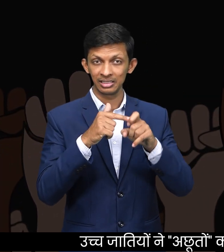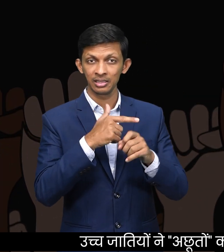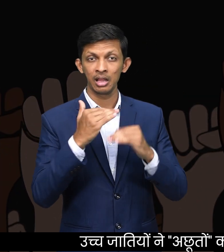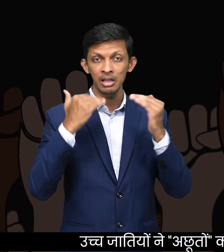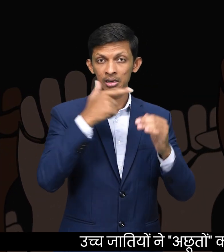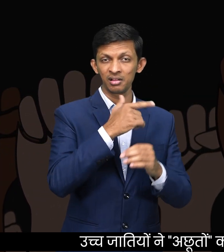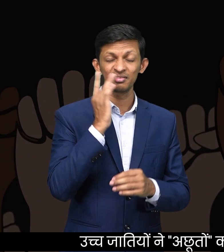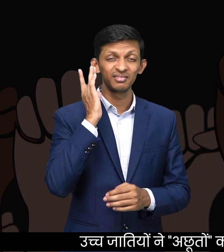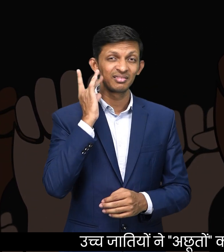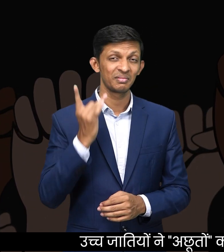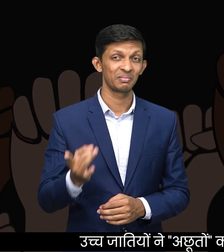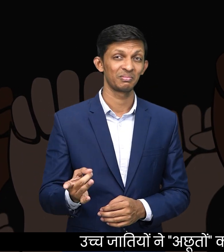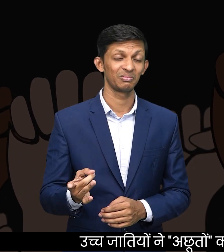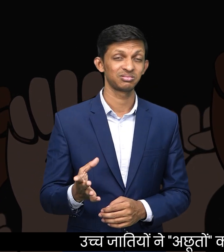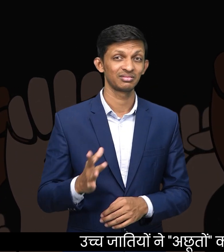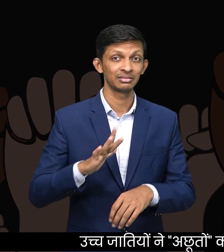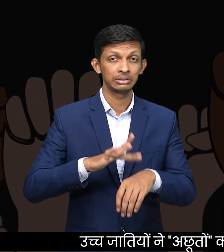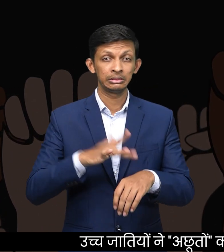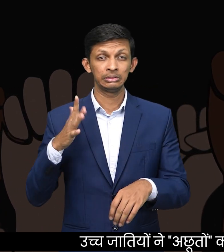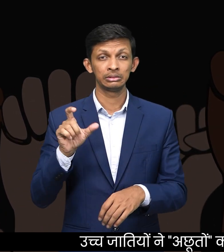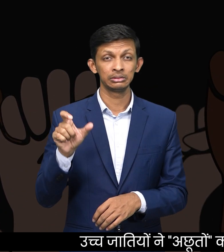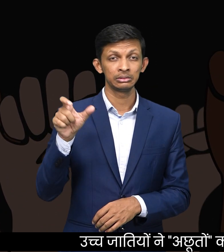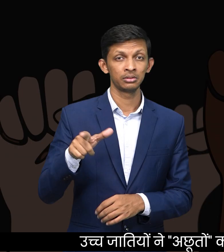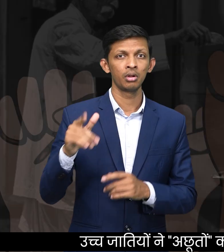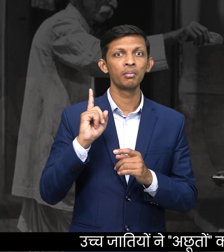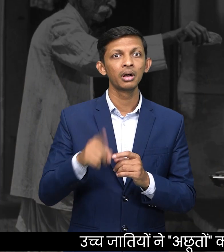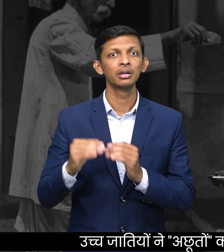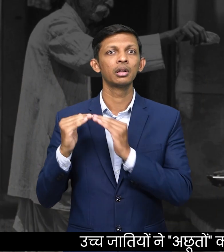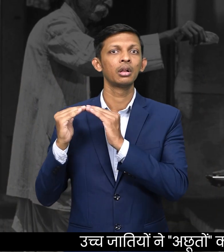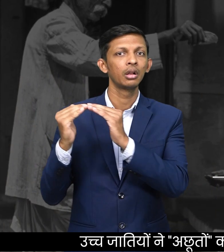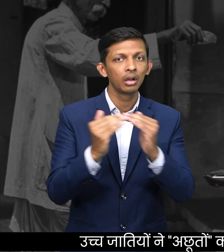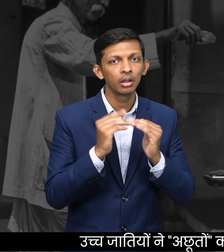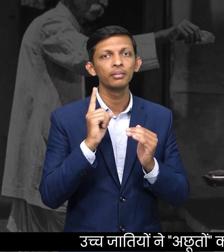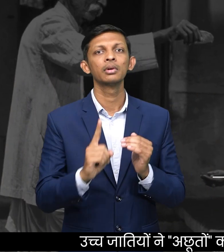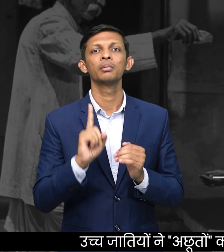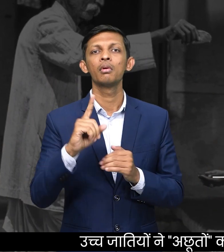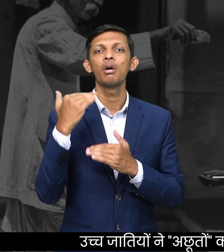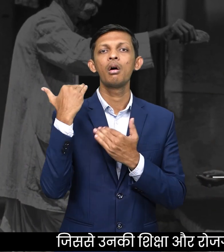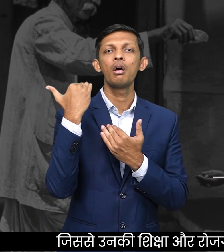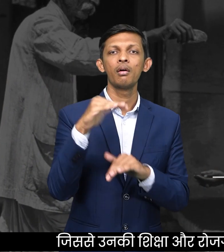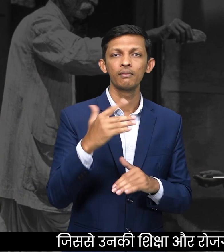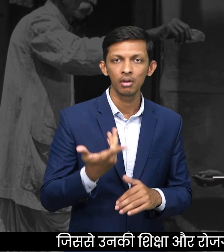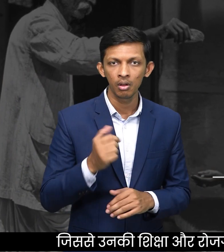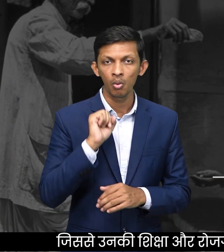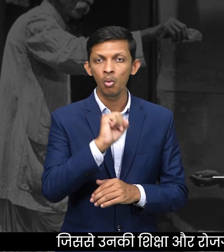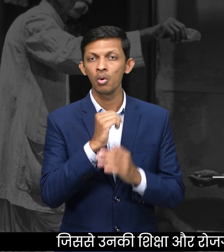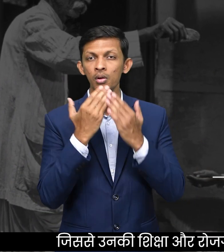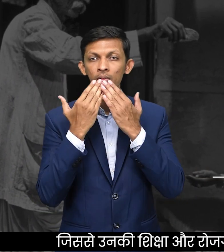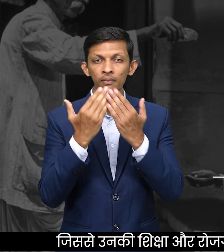उच्च जातियों ने अछूतों को समान अधिकारों को अस्वीकार कर दिया, जिससे उनकी शिक्षा